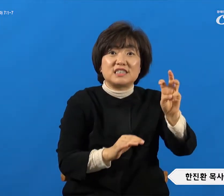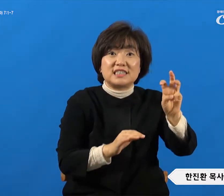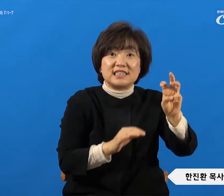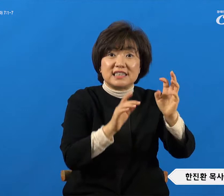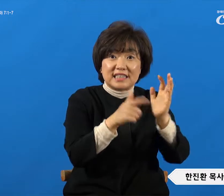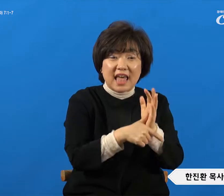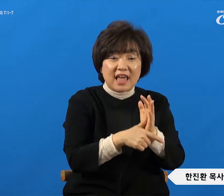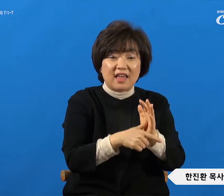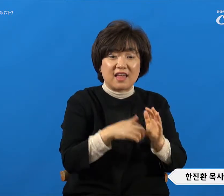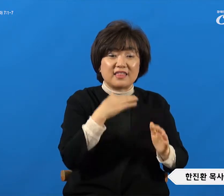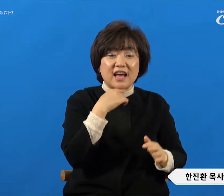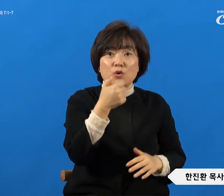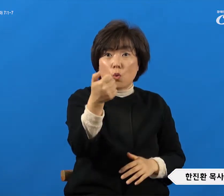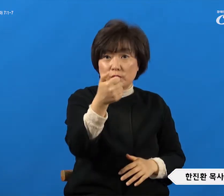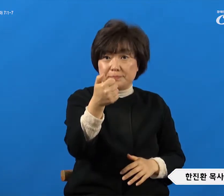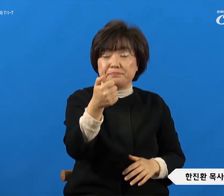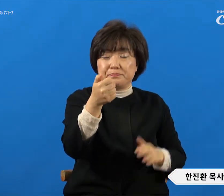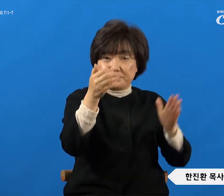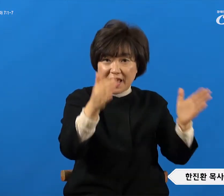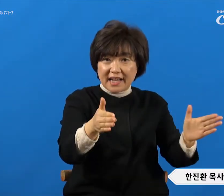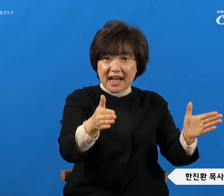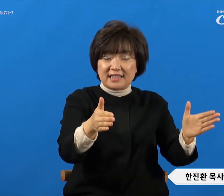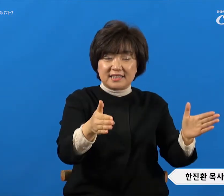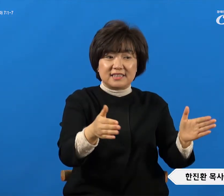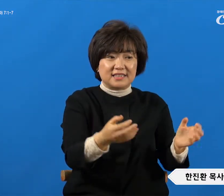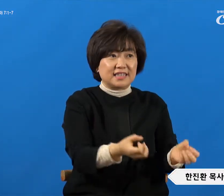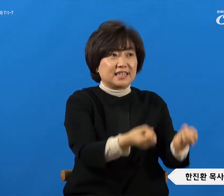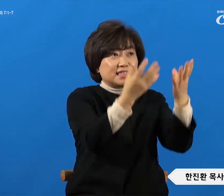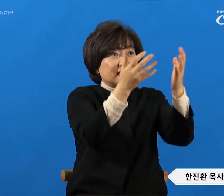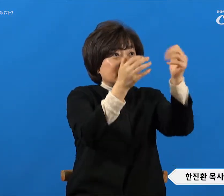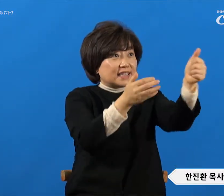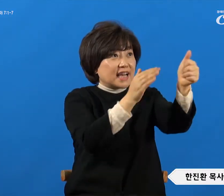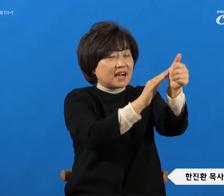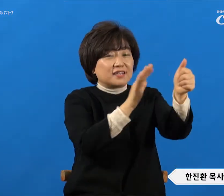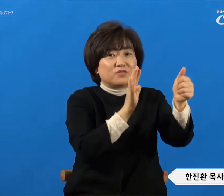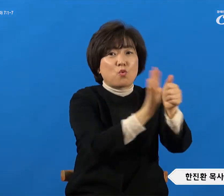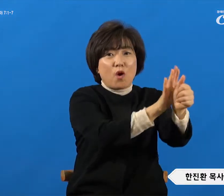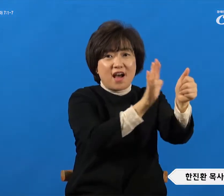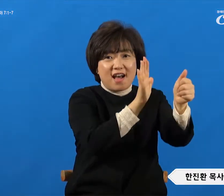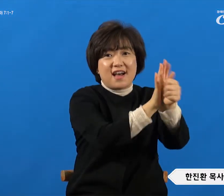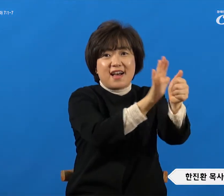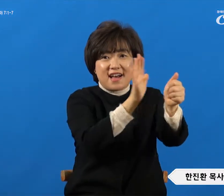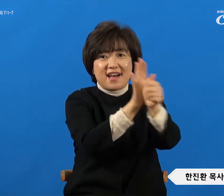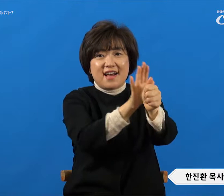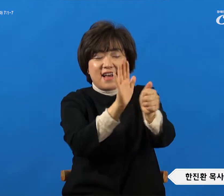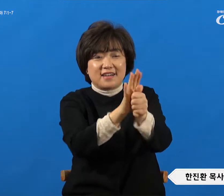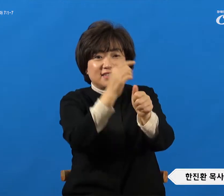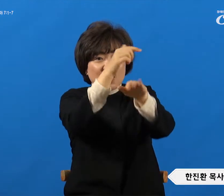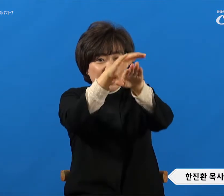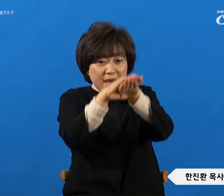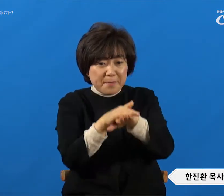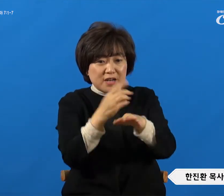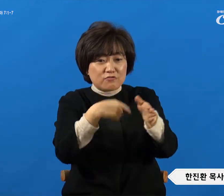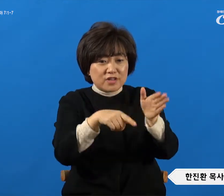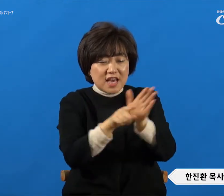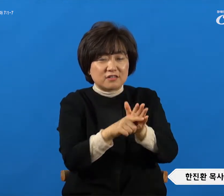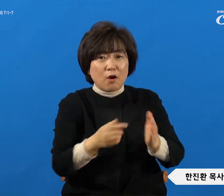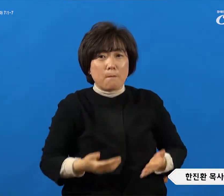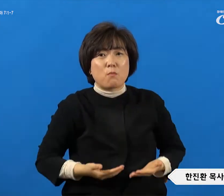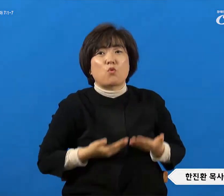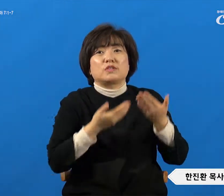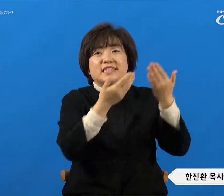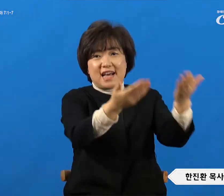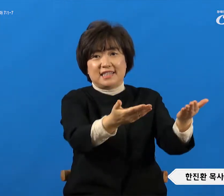들어와서 50살 될 때까지 제사장을 도와서 예배를 수종 들고 예배를 위해서 봉사하는